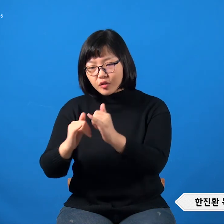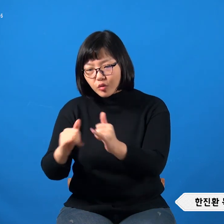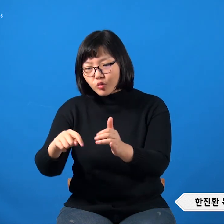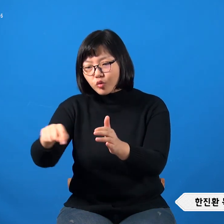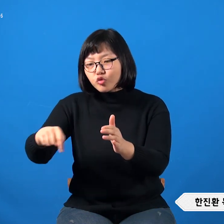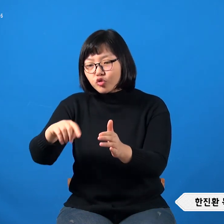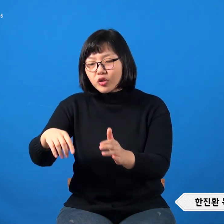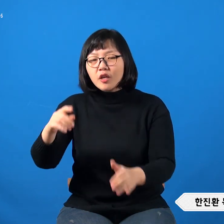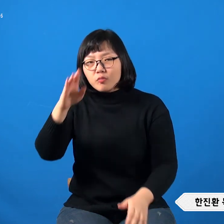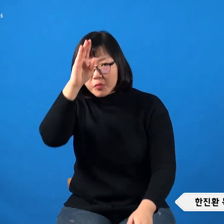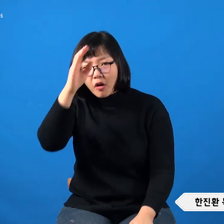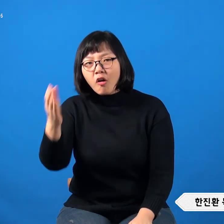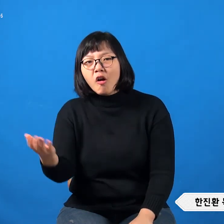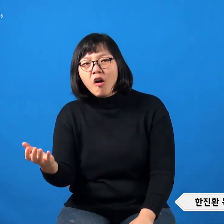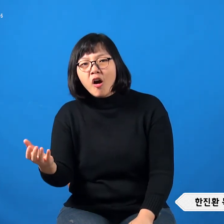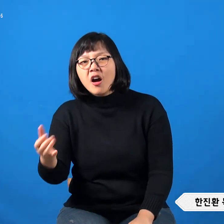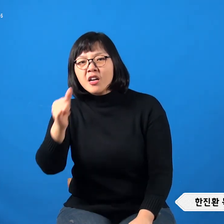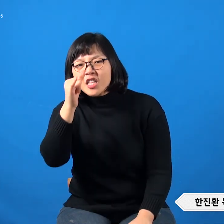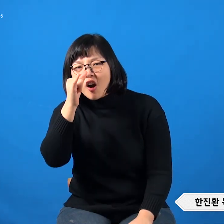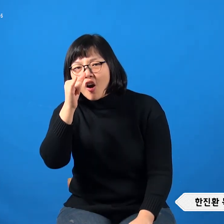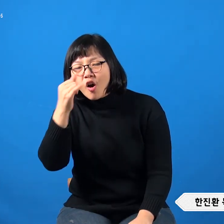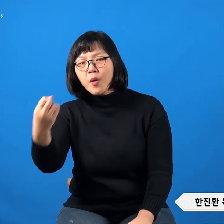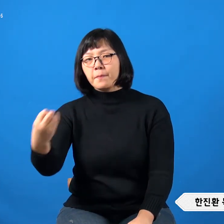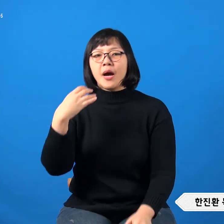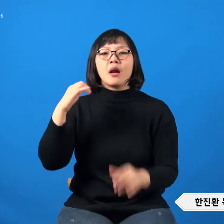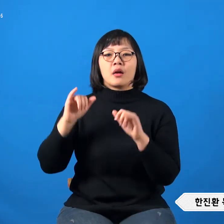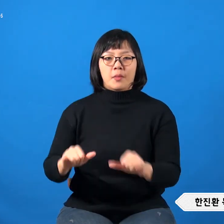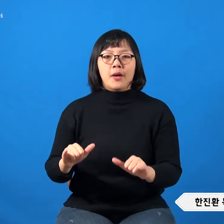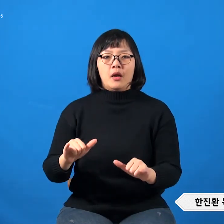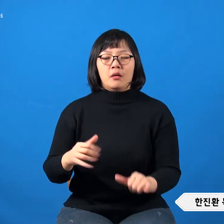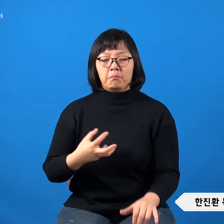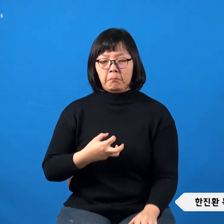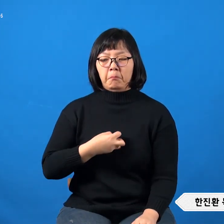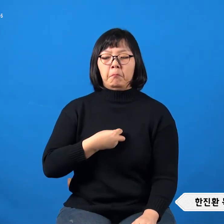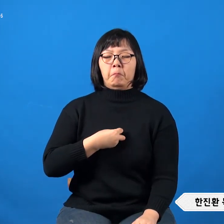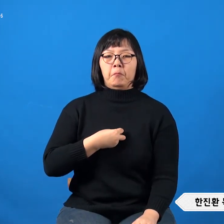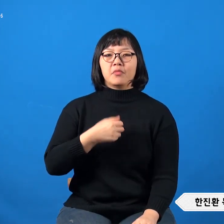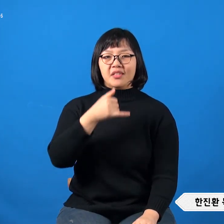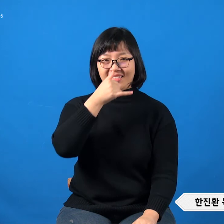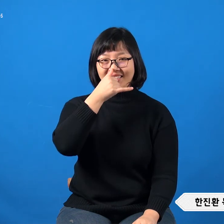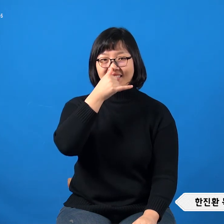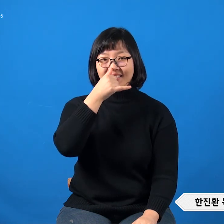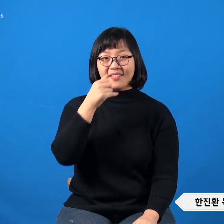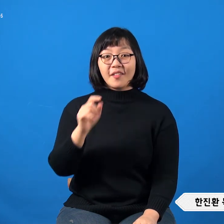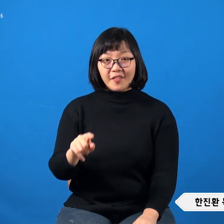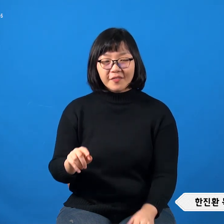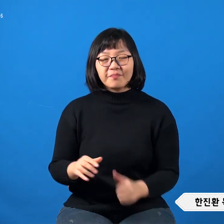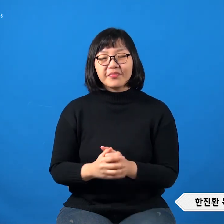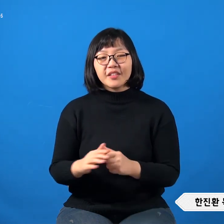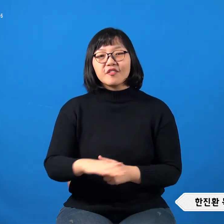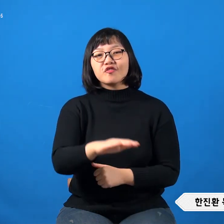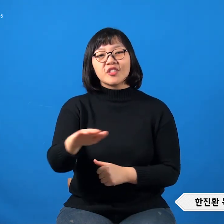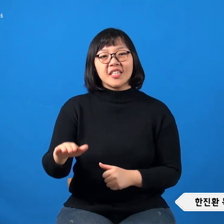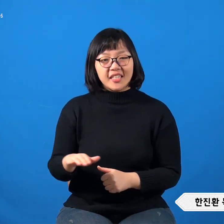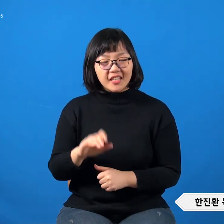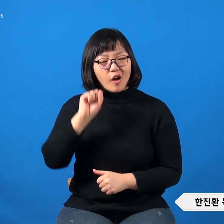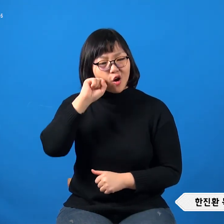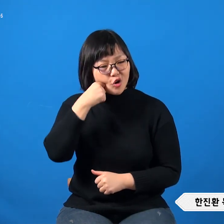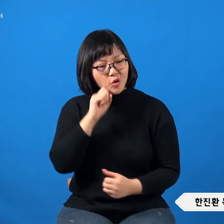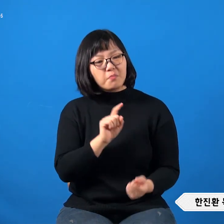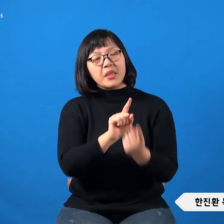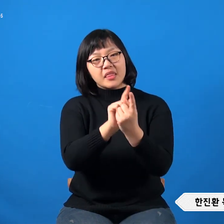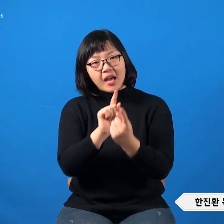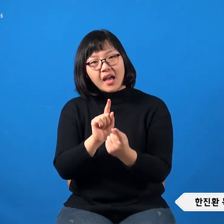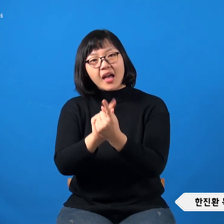암이라고 하는 것은 아닌지 긴장이 될 때가 있습니다. 병으로 폭풍을 만난 가정이